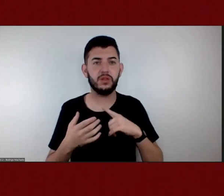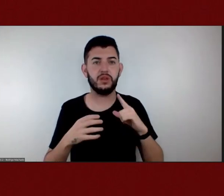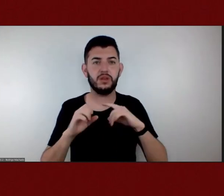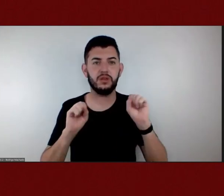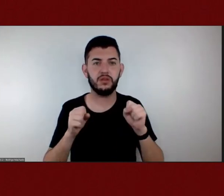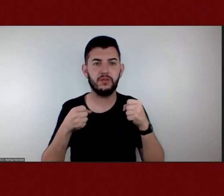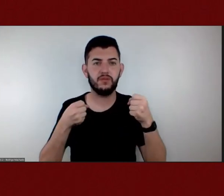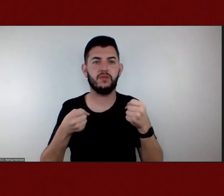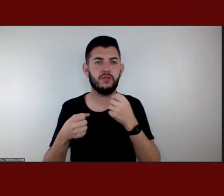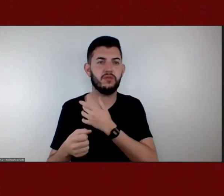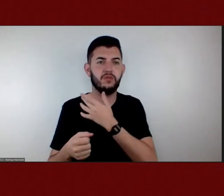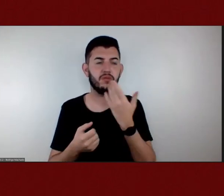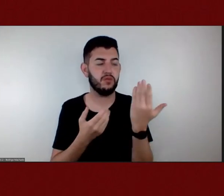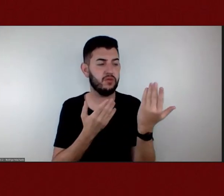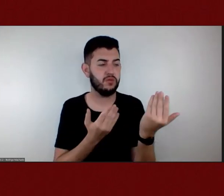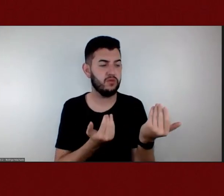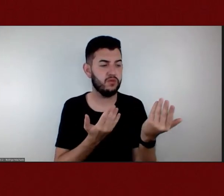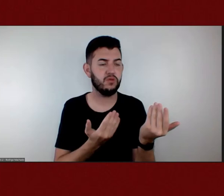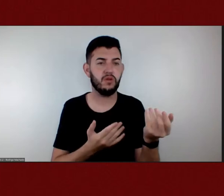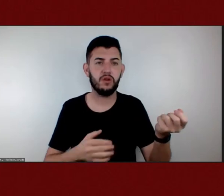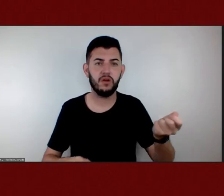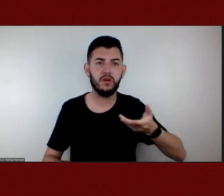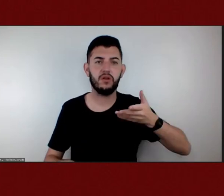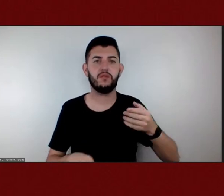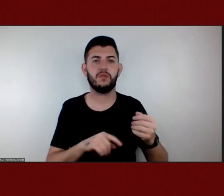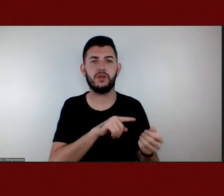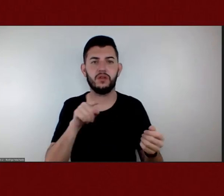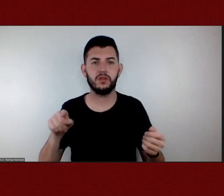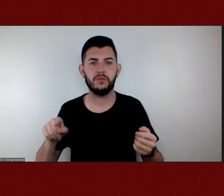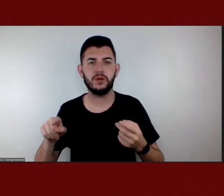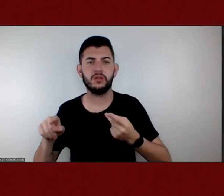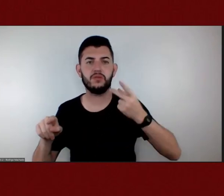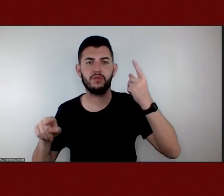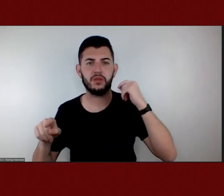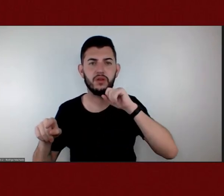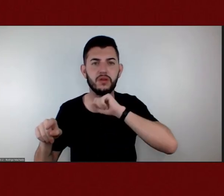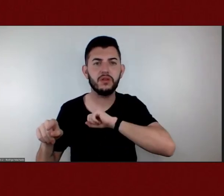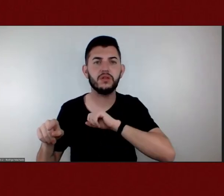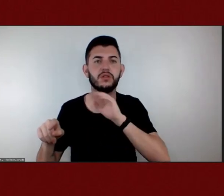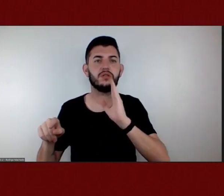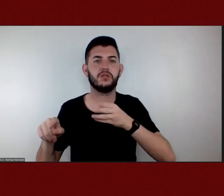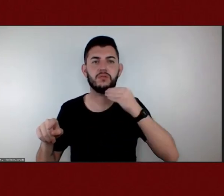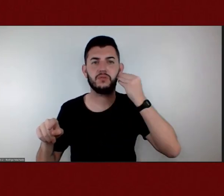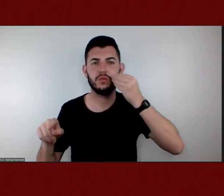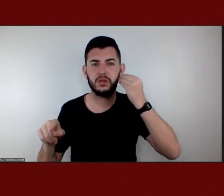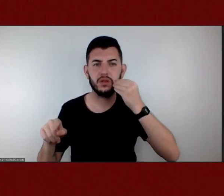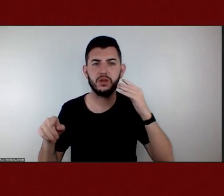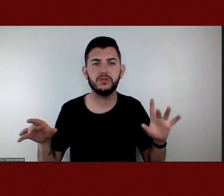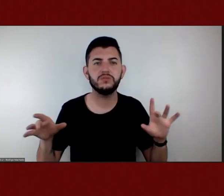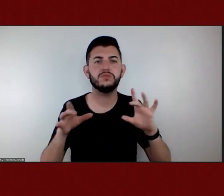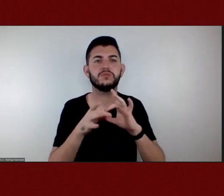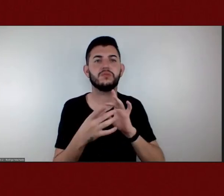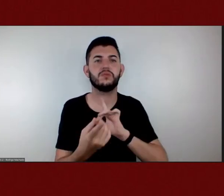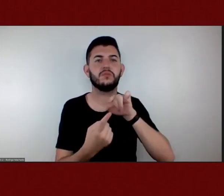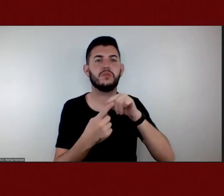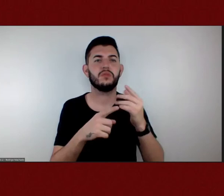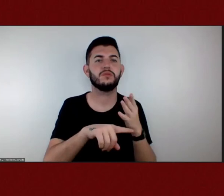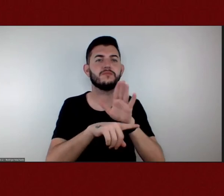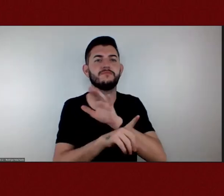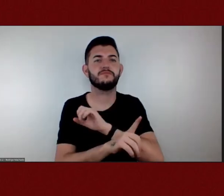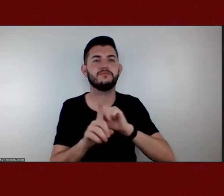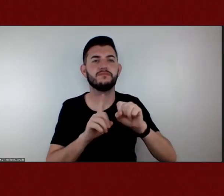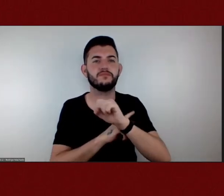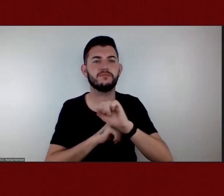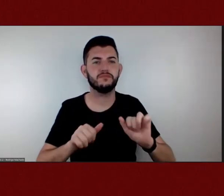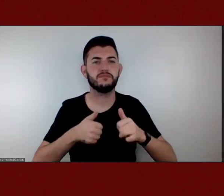daqueles veteranos na construção de uma política de qualidade e que possa modificar para melhor a sociedade. Quero encerrar aqui a minha